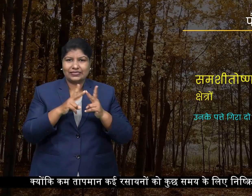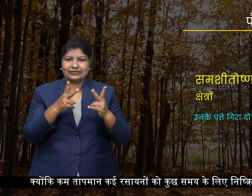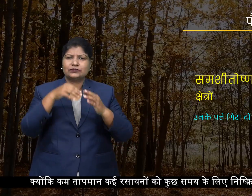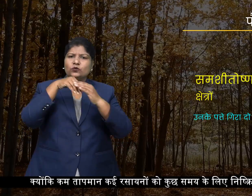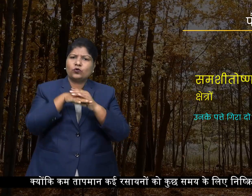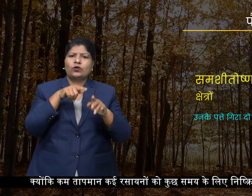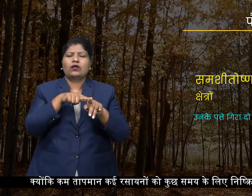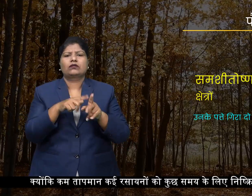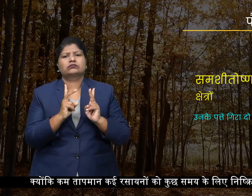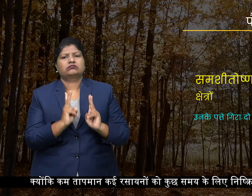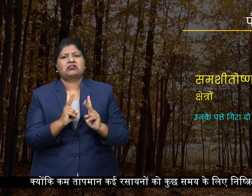है।